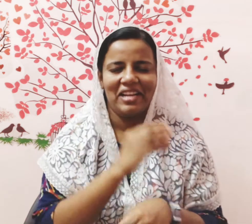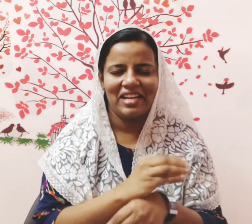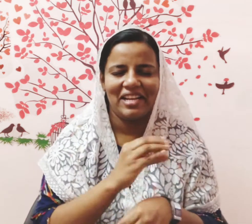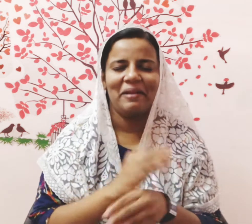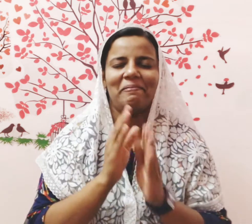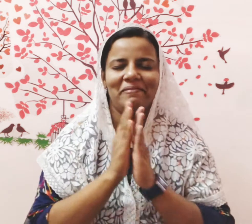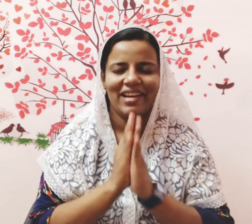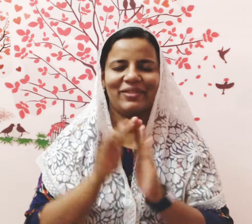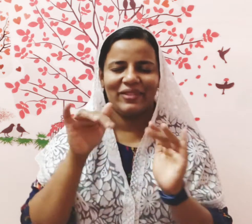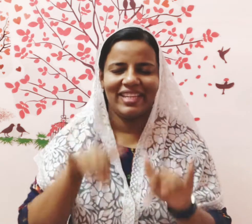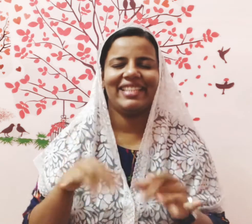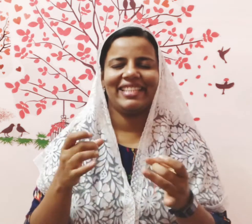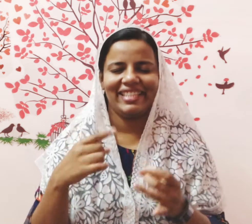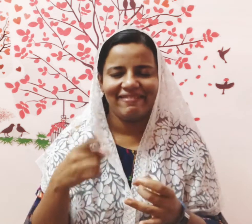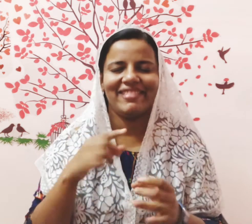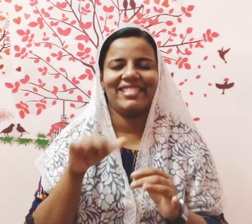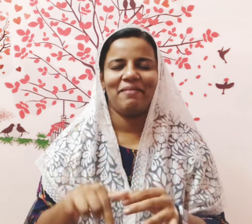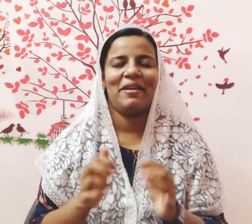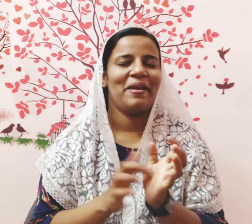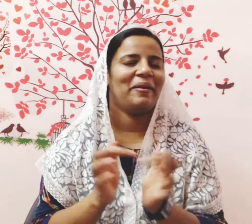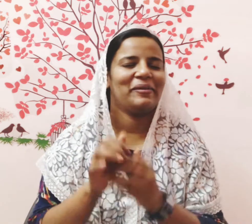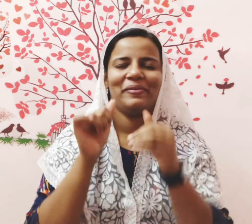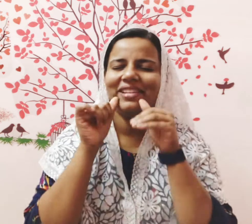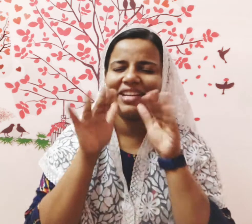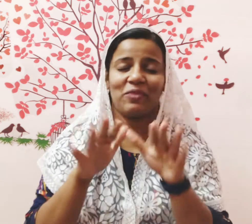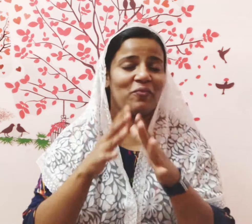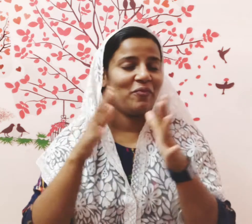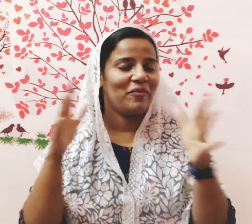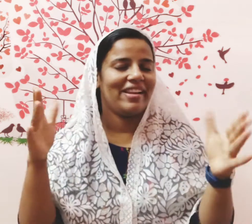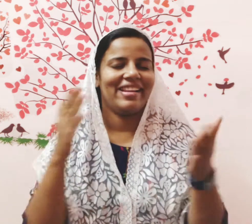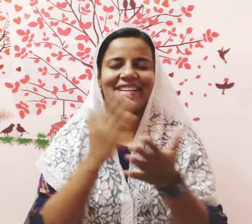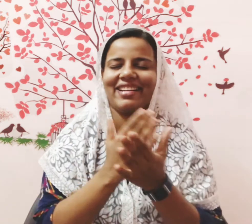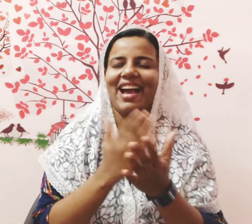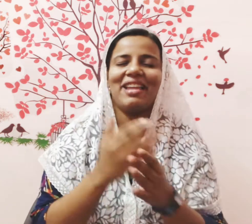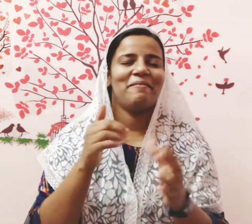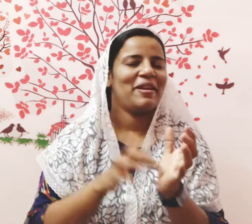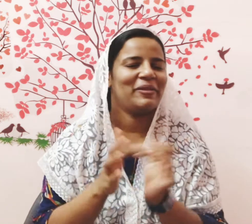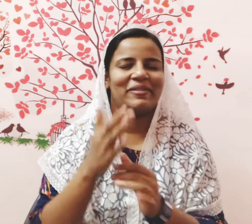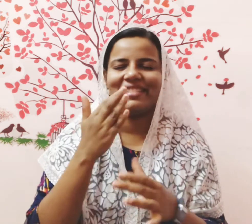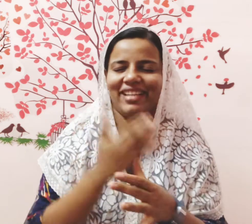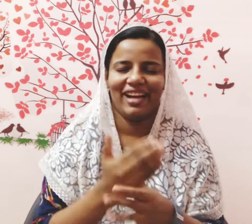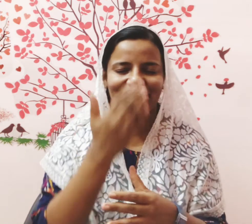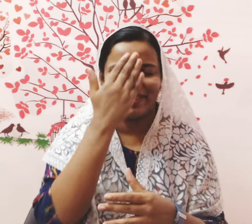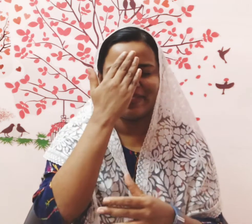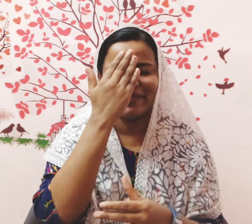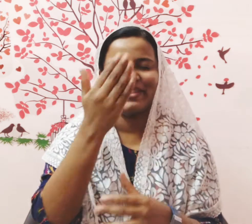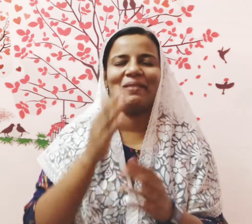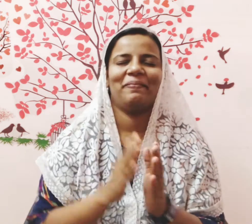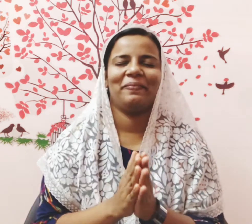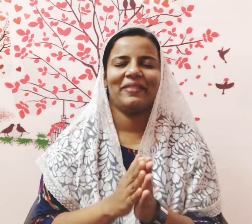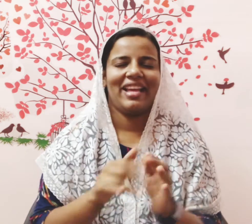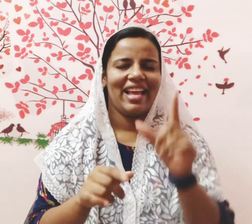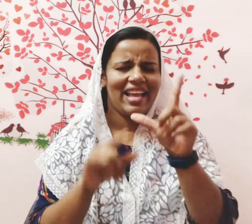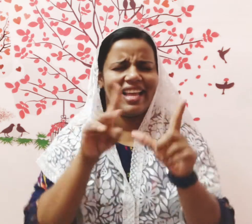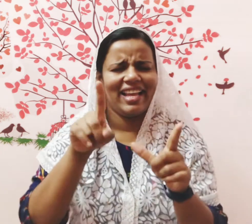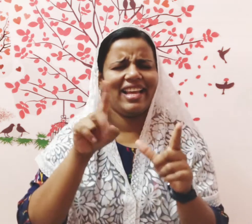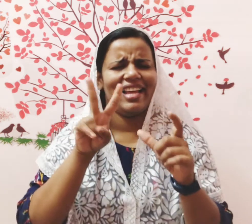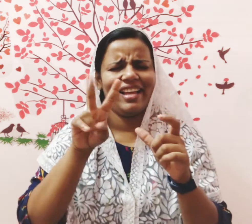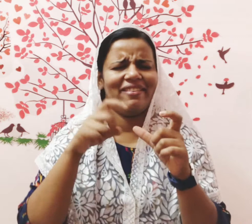സഭ ആരാധനയുള്ള ദിവസമാണല്ലോ. കർത്താവ് അനുഗ്രഹിക്കണമേ. വലിയ കാര്യങ്ങൾ ഇന്ന് കർത്താവ് ചെയ്യുന്നതിനായിട്ട് സ്തോത്രം ചെയ്യുന്നു. ലൈവ് നേരിട്ടുള്ള